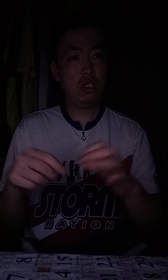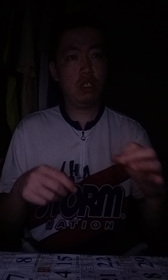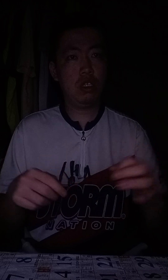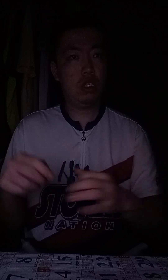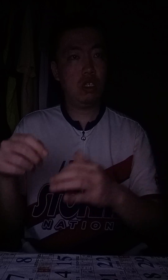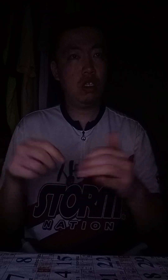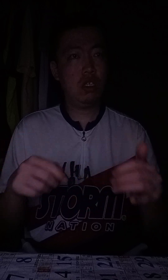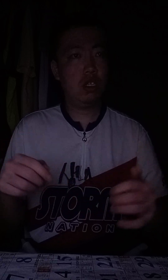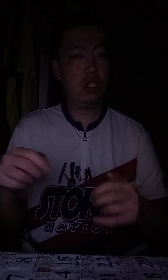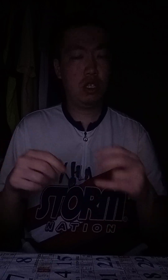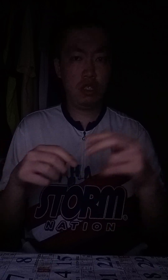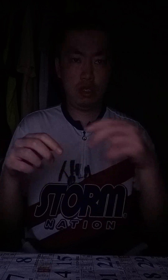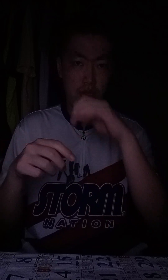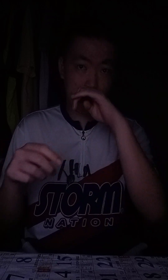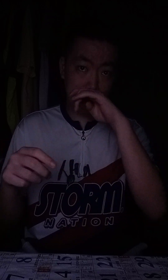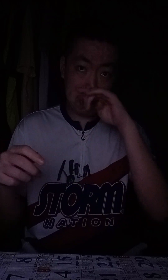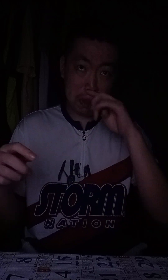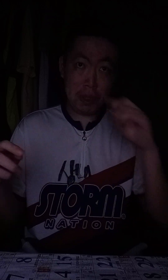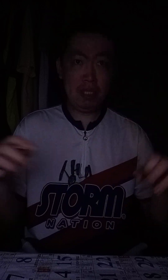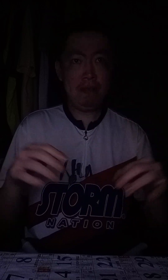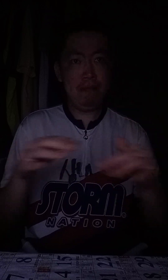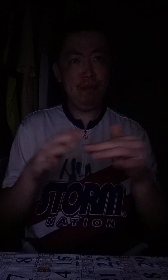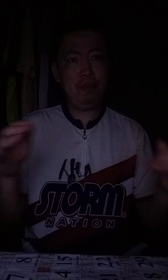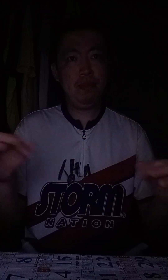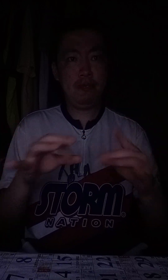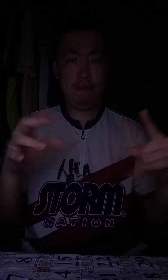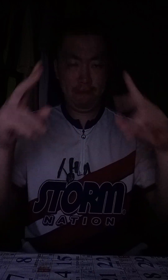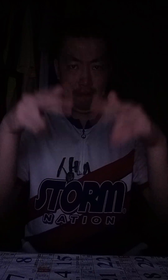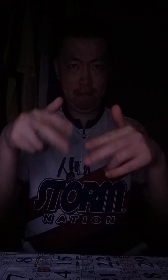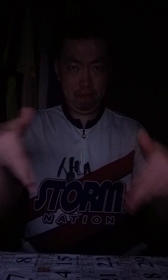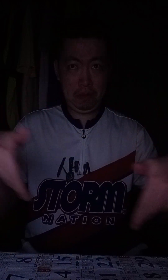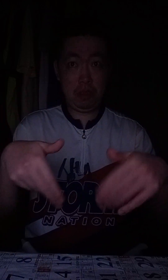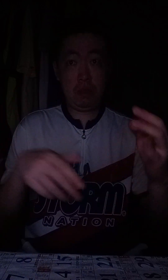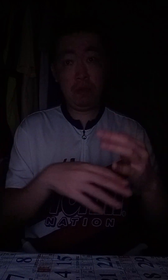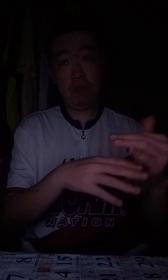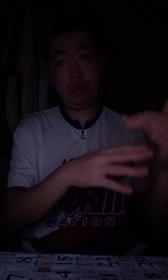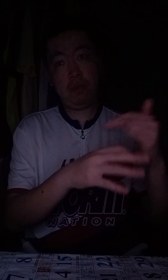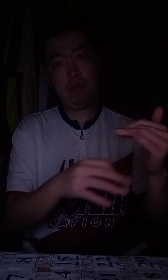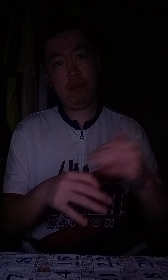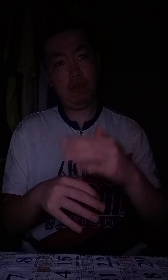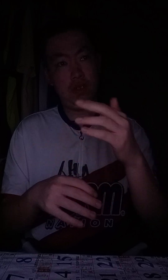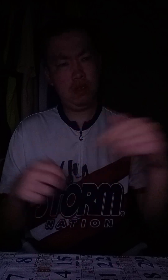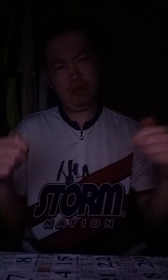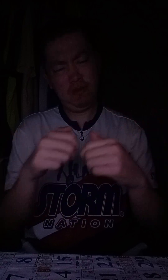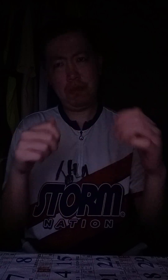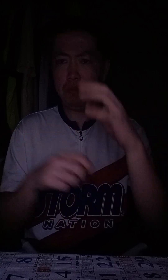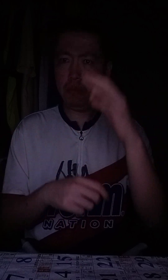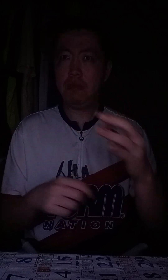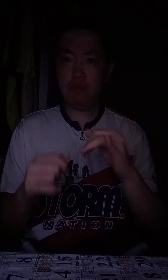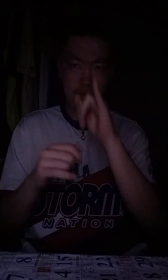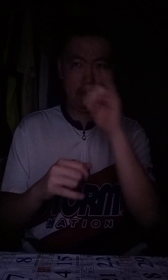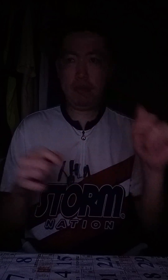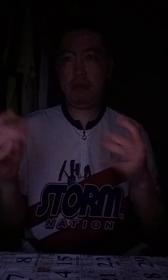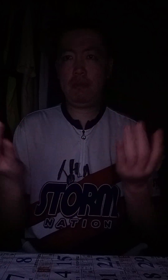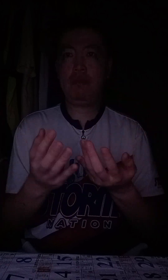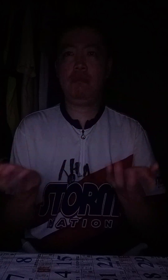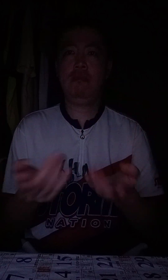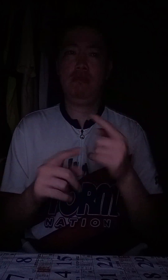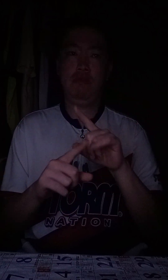도로고 이탈이 한 10km 경사가 있습니다. 조금 사고의 우려는 있는 부분이라 볼 수는 있습니다.